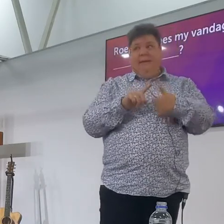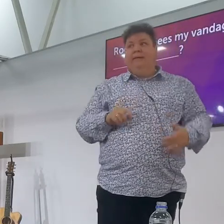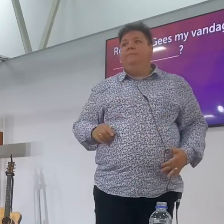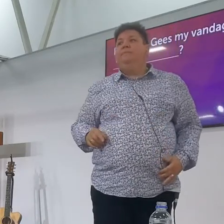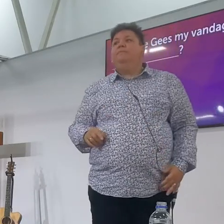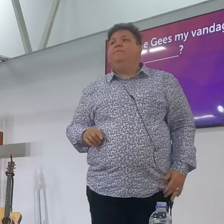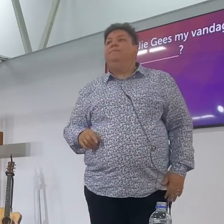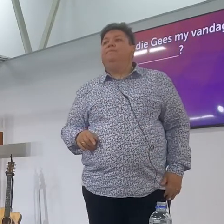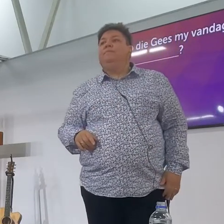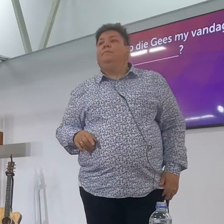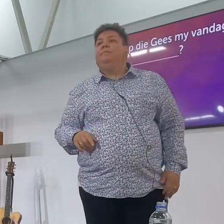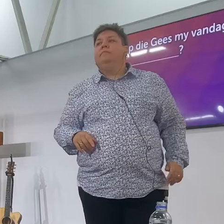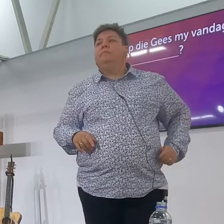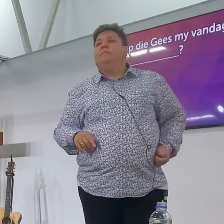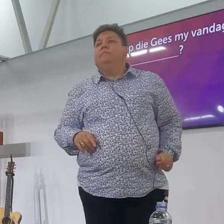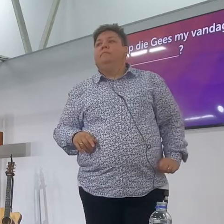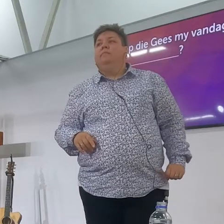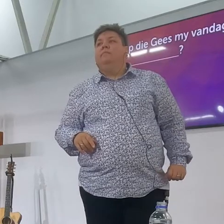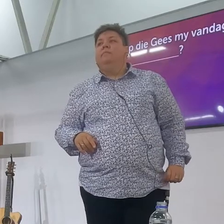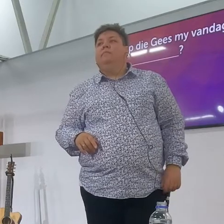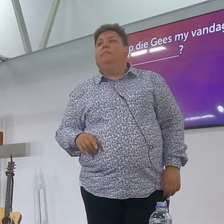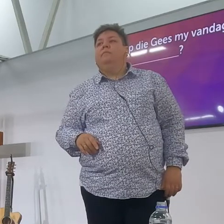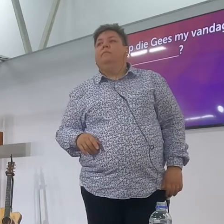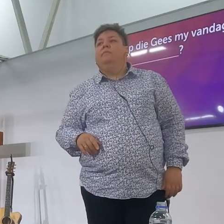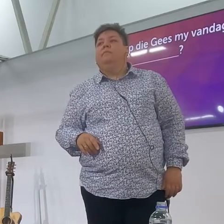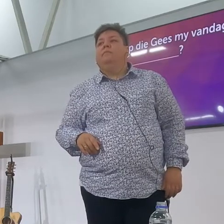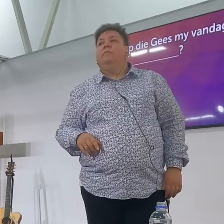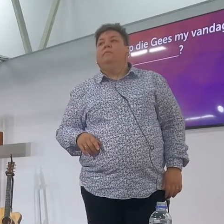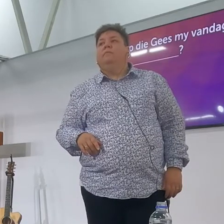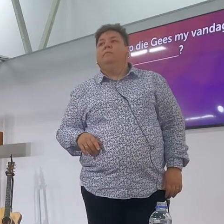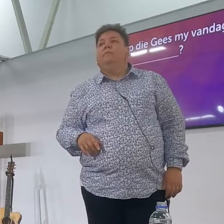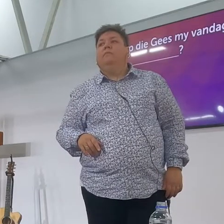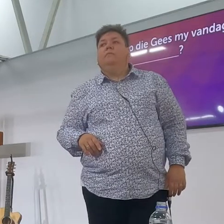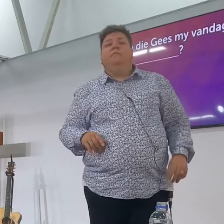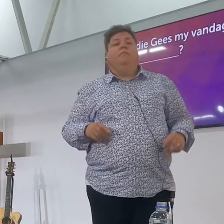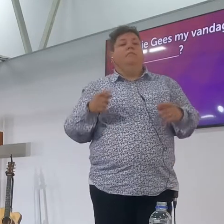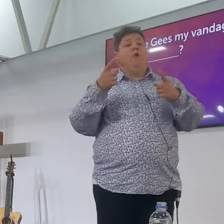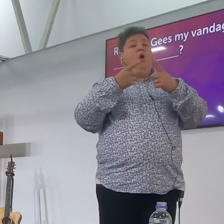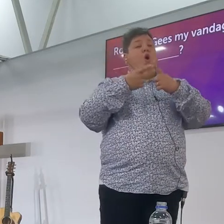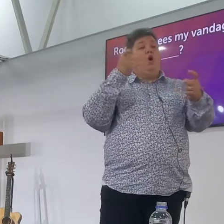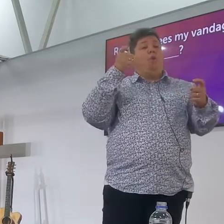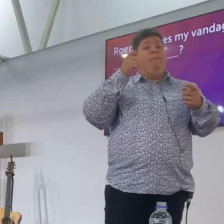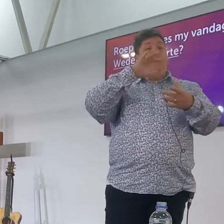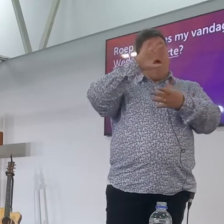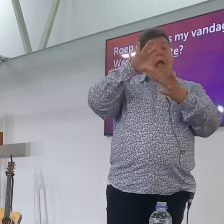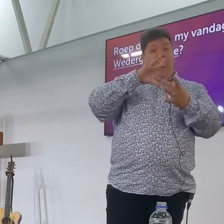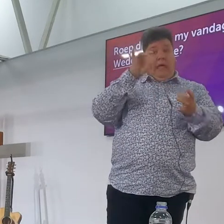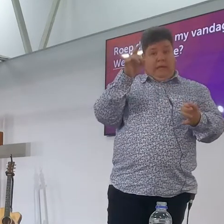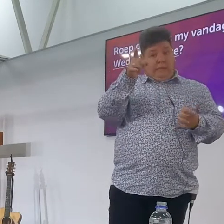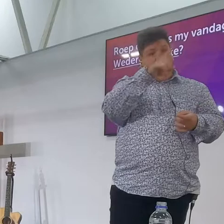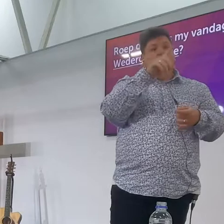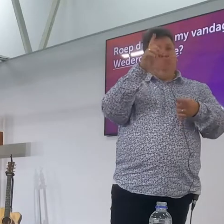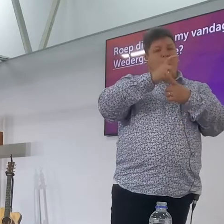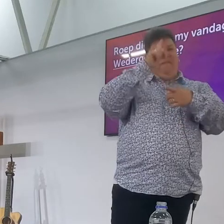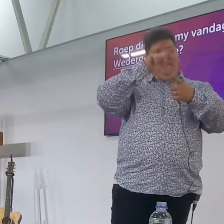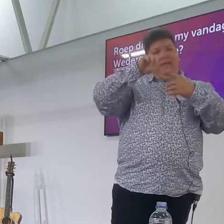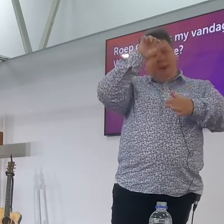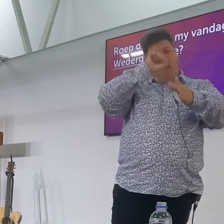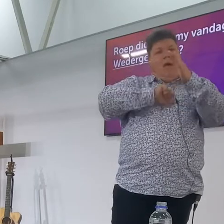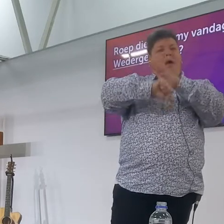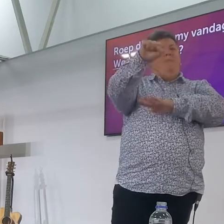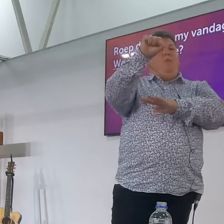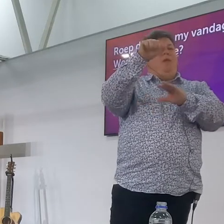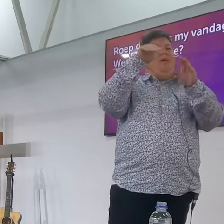nommer 1. Die eerste vraag wat ek moet antwoord, en ons moet die begin, is: roep die Heilige Gees vandag my tot wedergeboorte. Roep die Heilige Gees, dis die